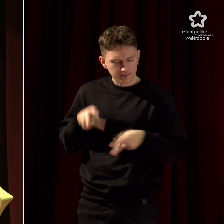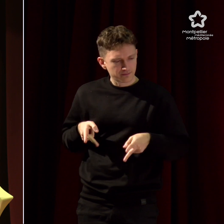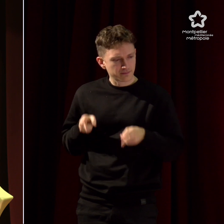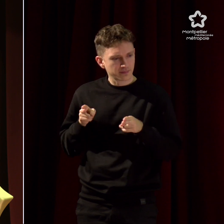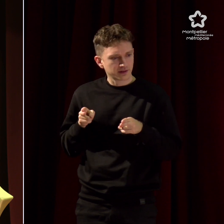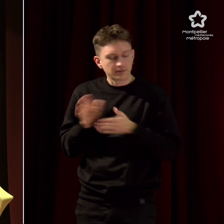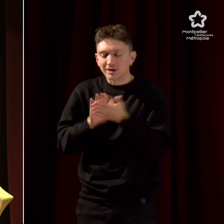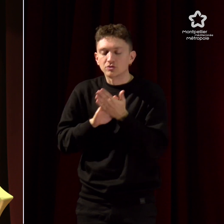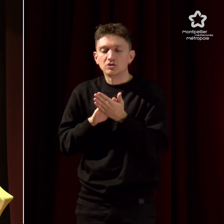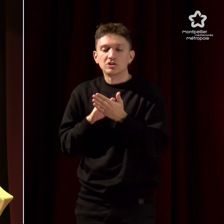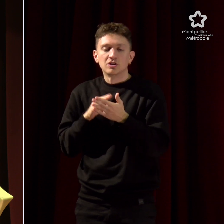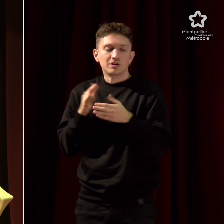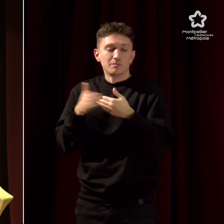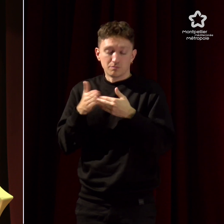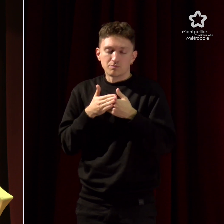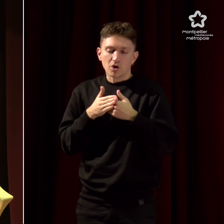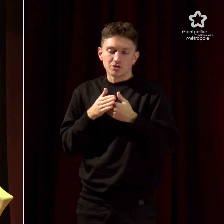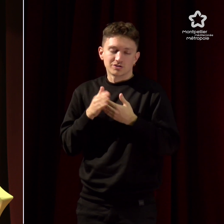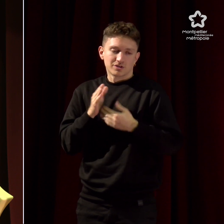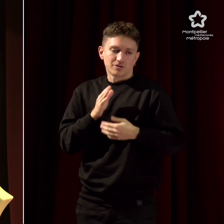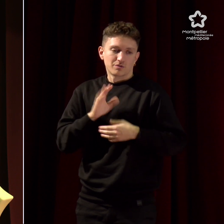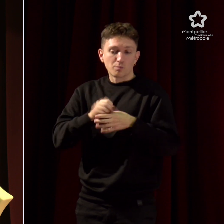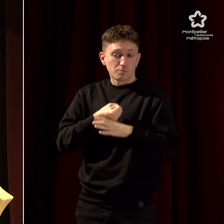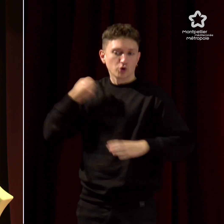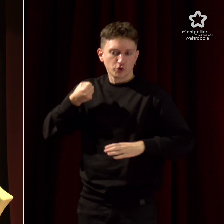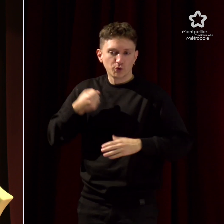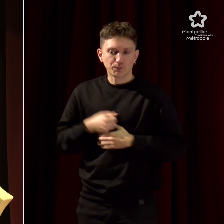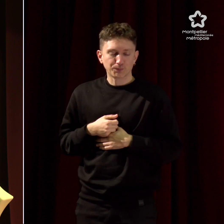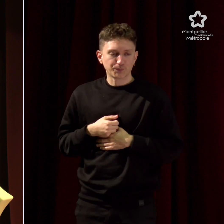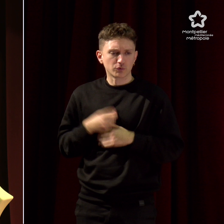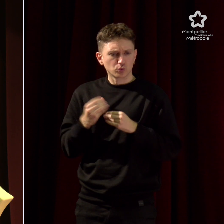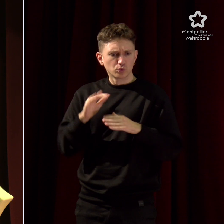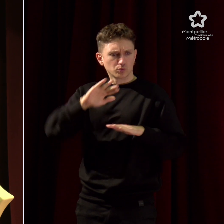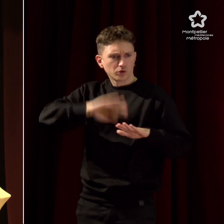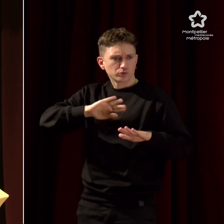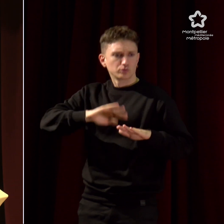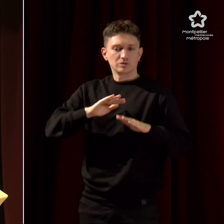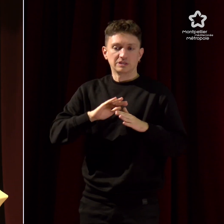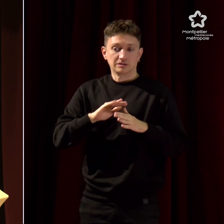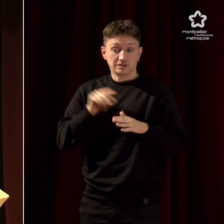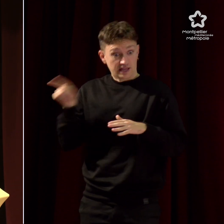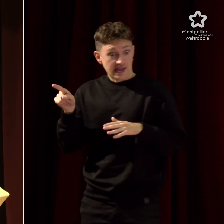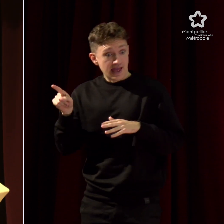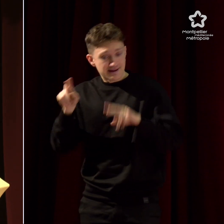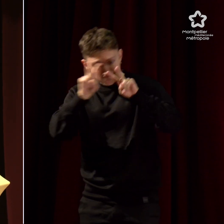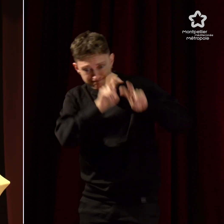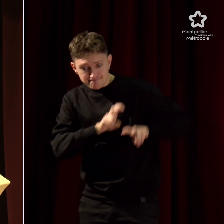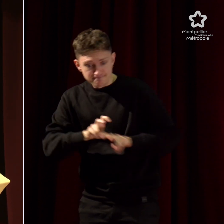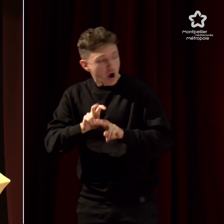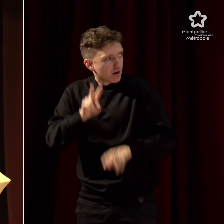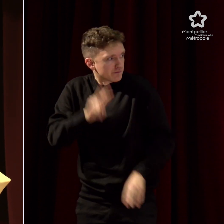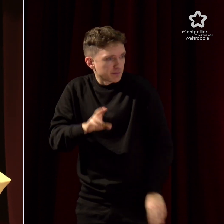vers Bordeaux en dessous, et en fait, elle a fait des études. C'est très très intéressant. Hein. Elle s'est complètement documentée sur l'ère de